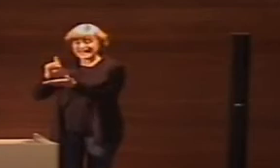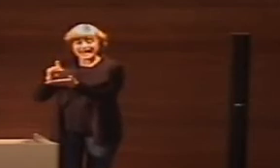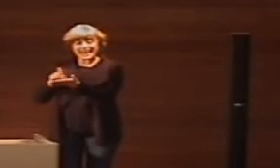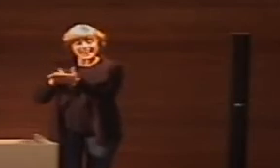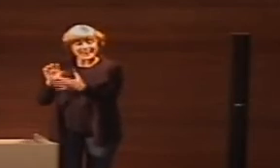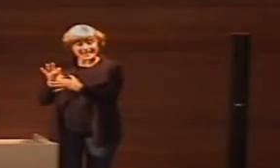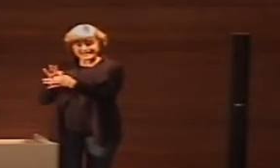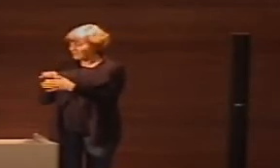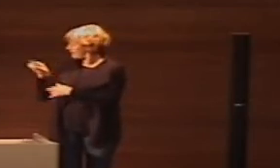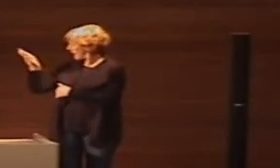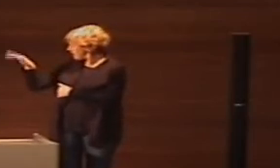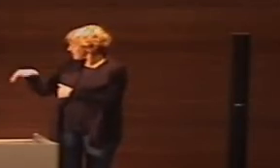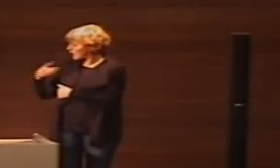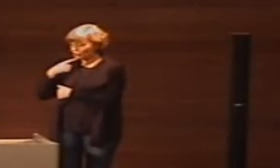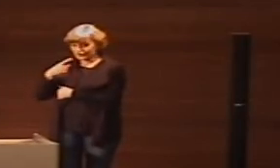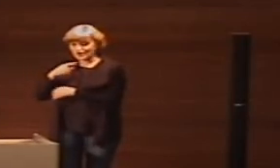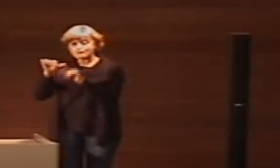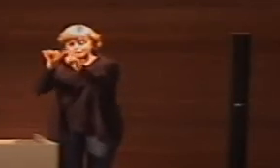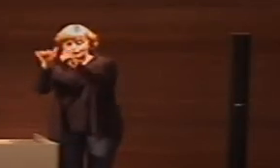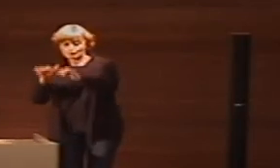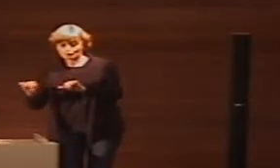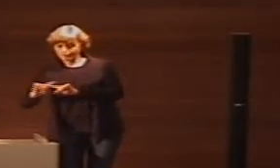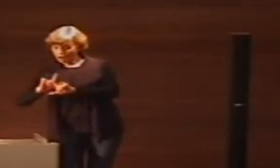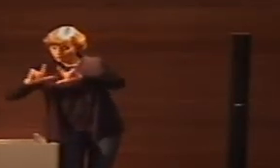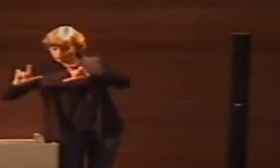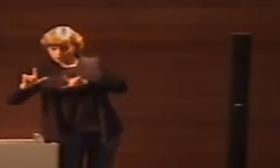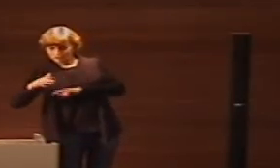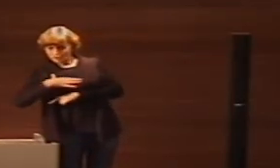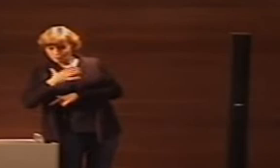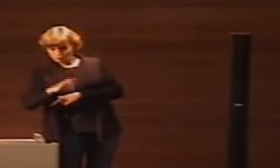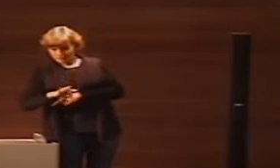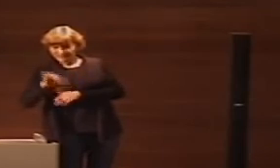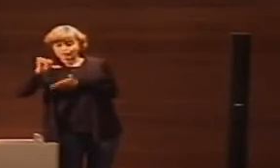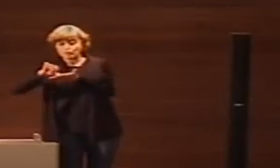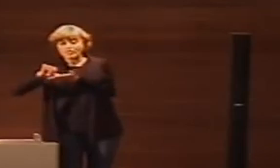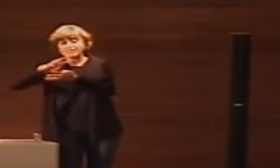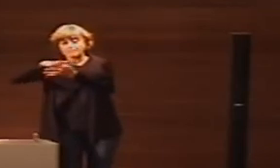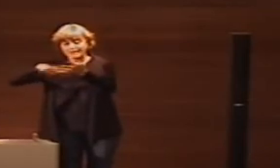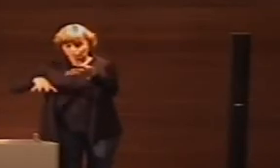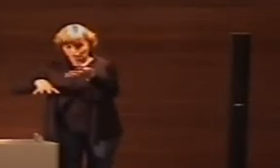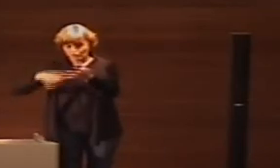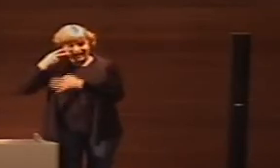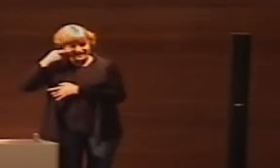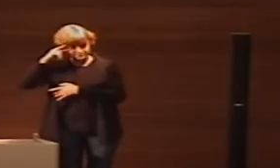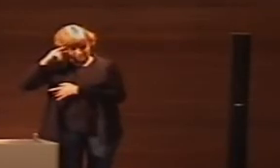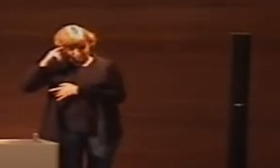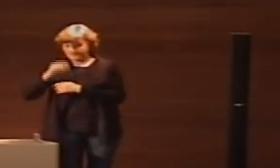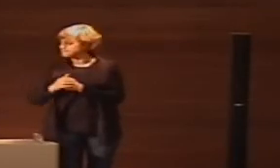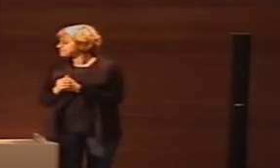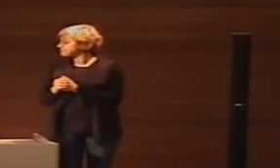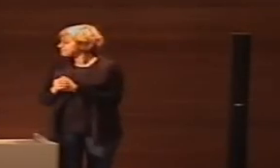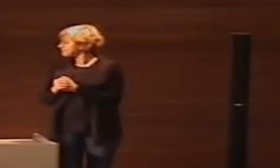cómo esto se podría hacer. Está el caso del área metropolitana de Barcelona, que desde 2004 lo viene haciendo. Y hay otras